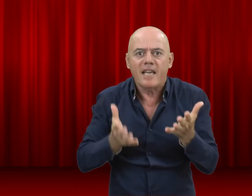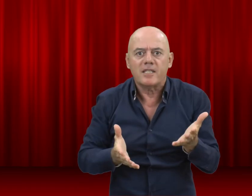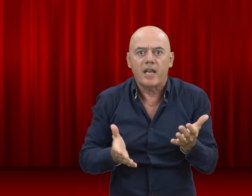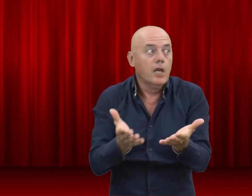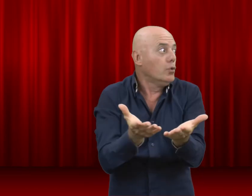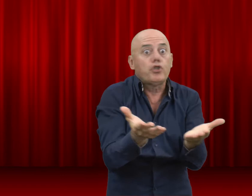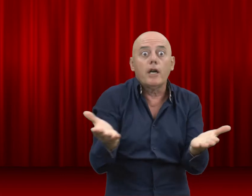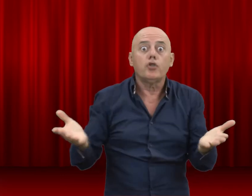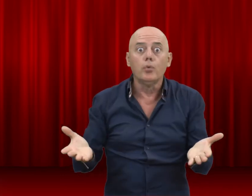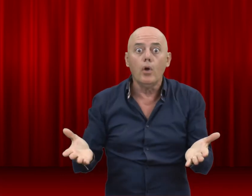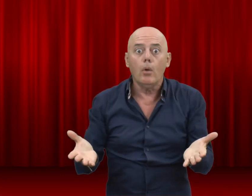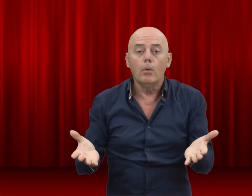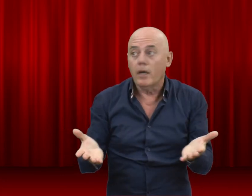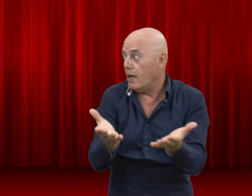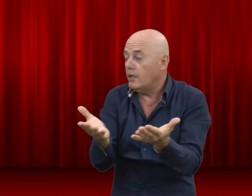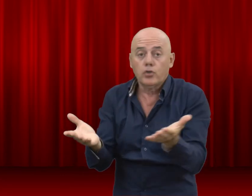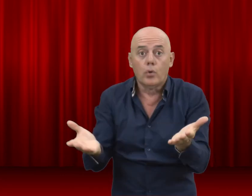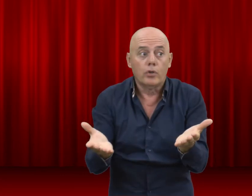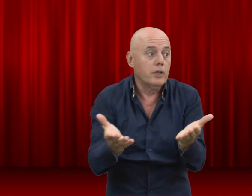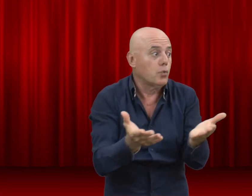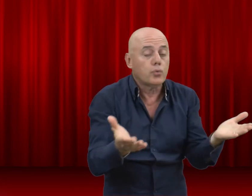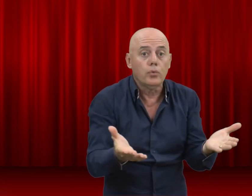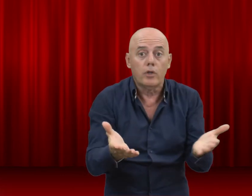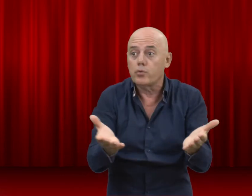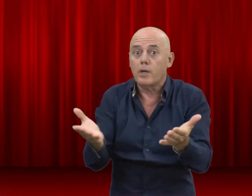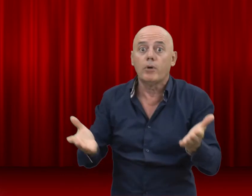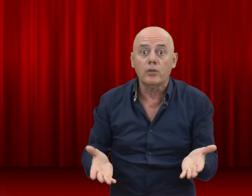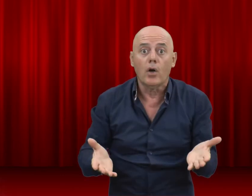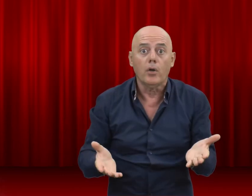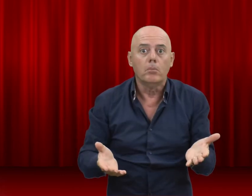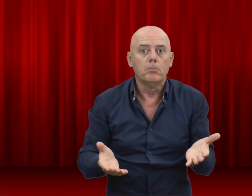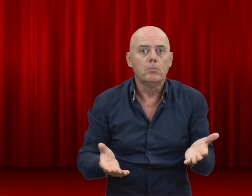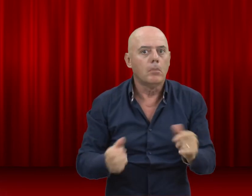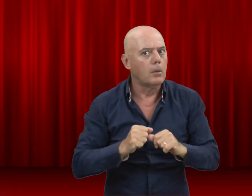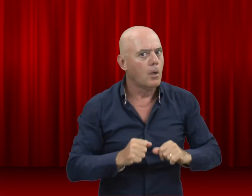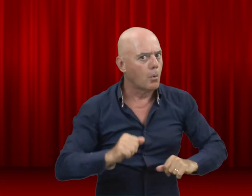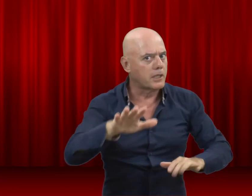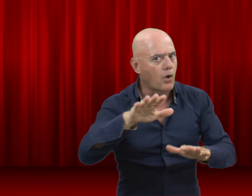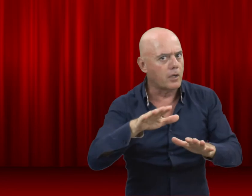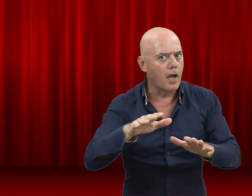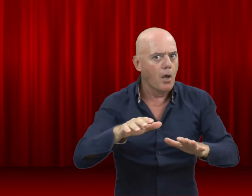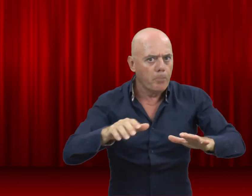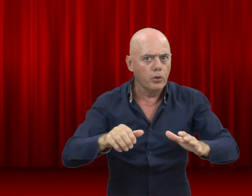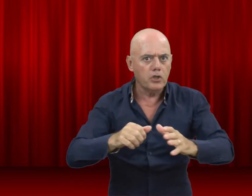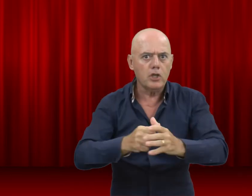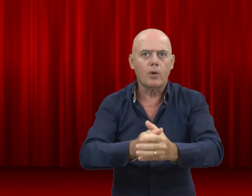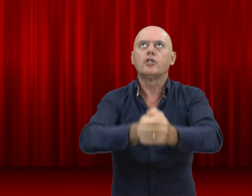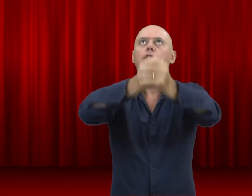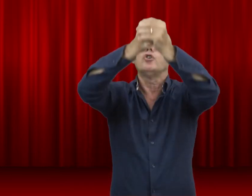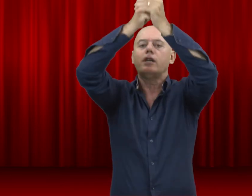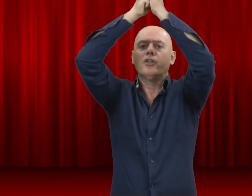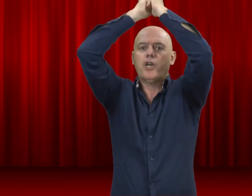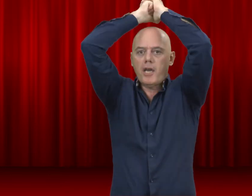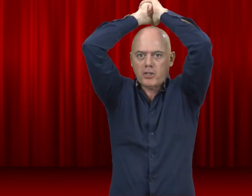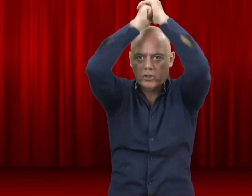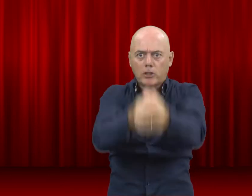mai essere? Non c'era nessuno, era lì da solo, nel suo studio, nel suo laboratorio. Ma questa volta, più deciso, alzò